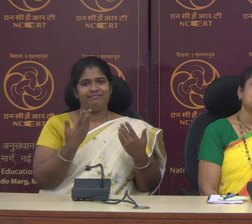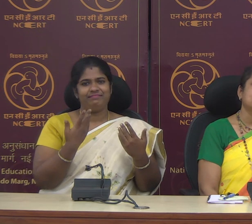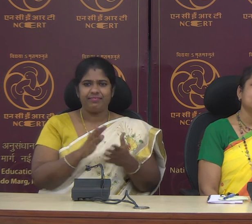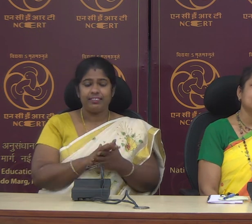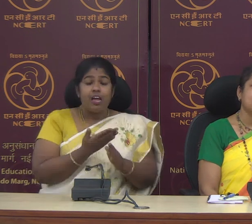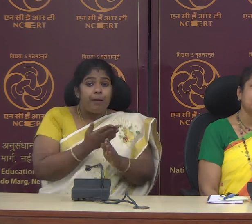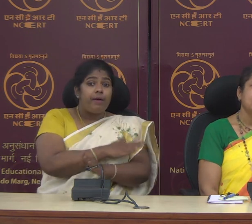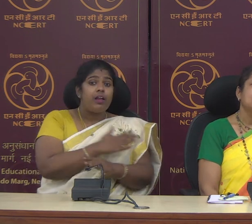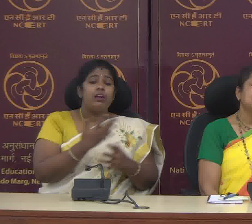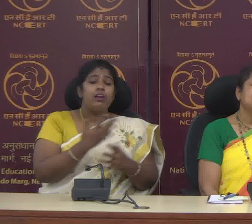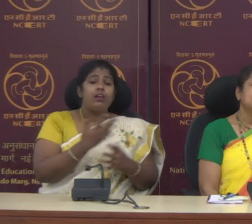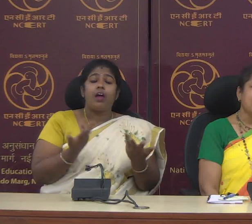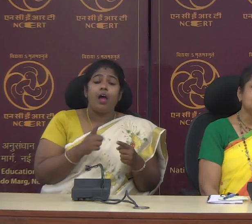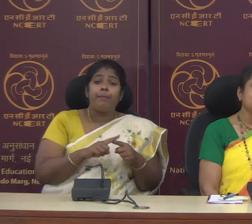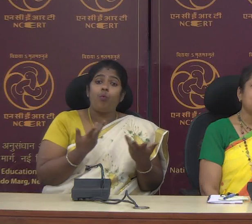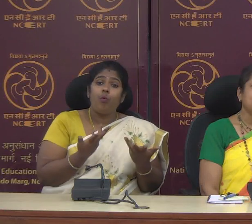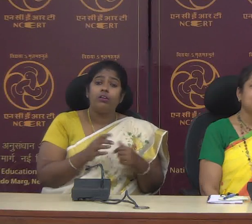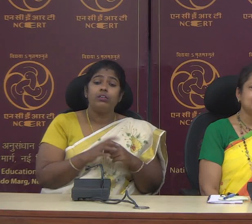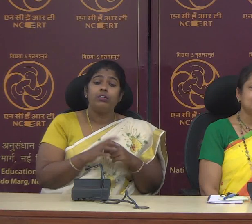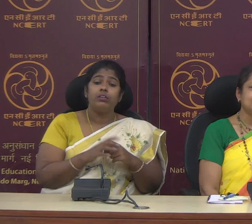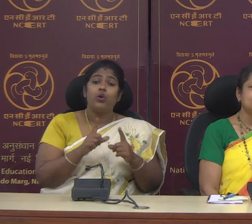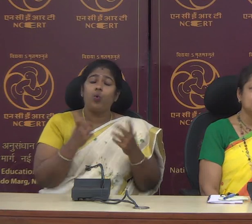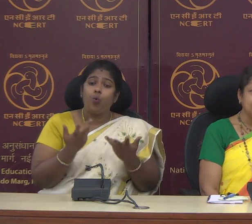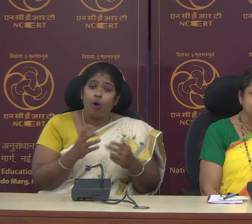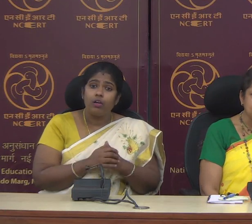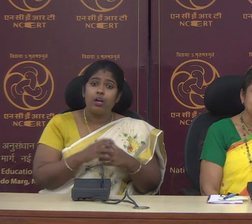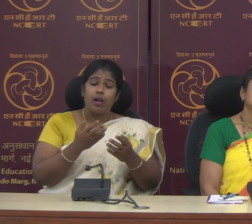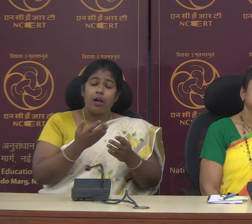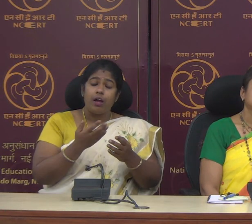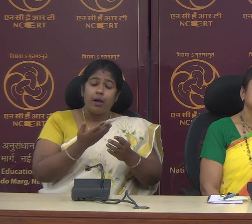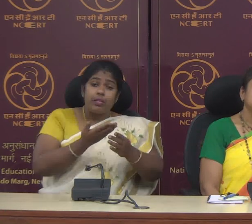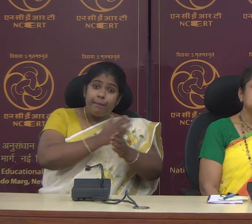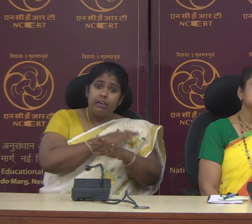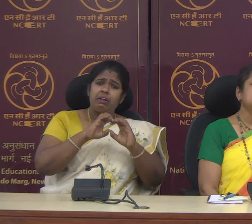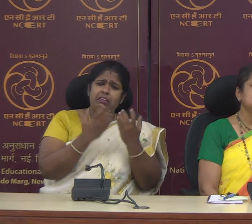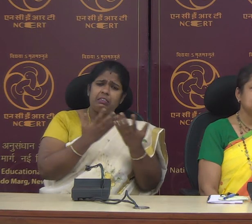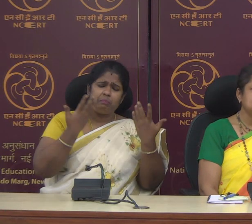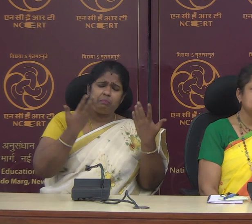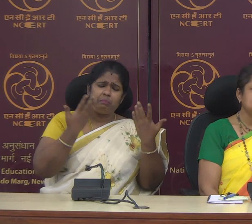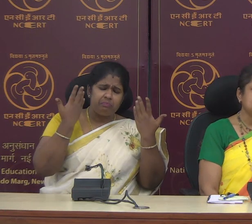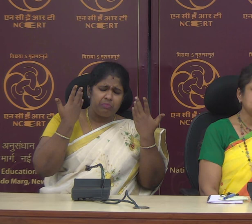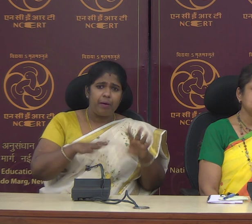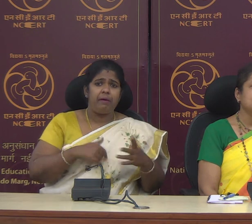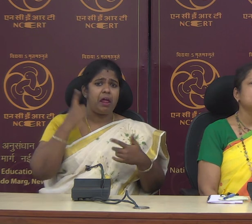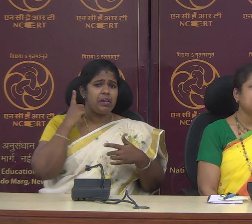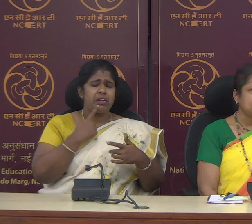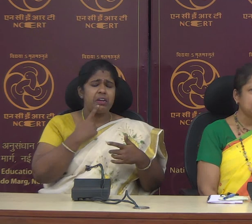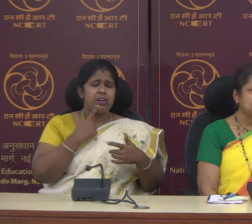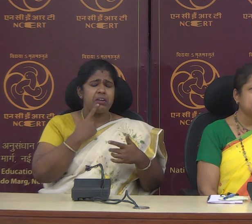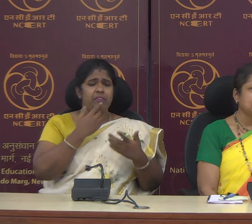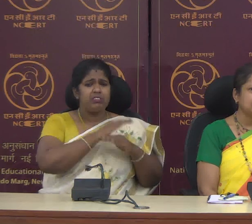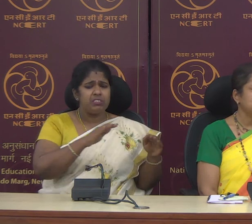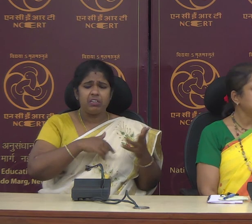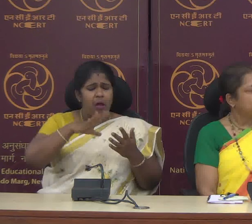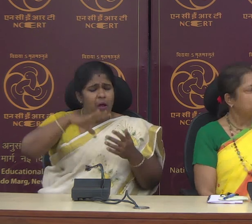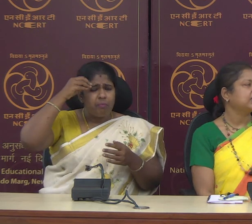हो रहा था कक्षाओं में, क्या आज से पहले हमारे जितने भी लर्नर्स विद हियरिंग चैलेंजेस हैं क्या उनकी पढ़ाई